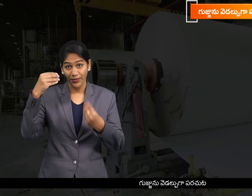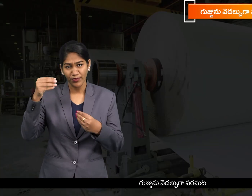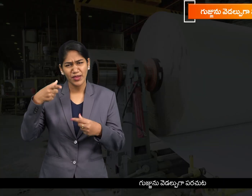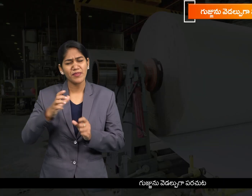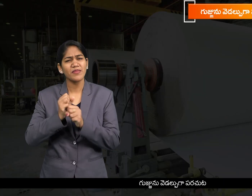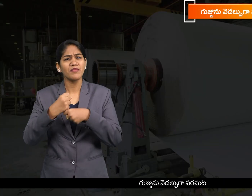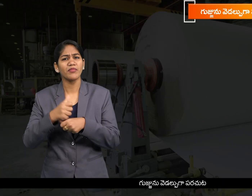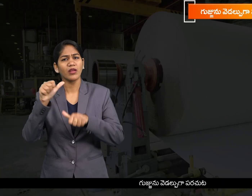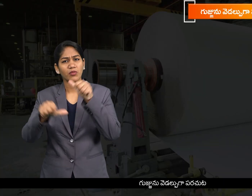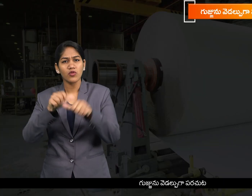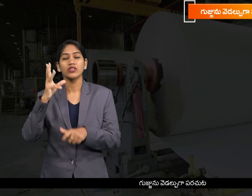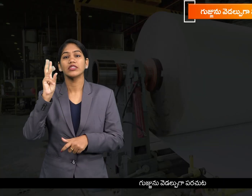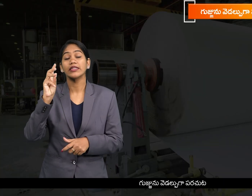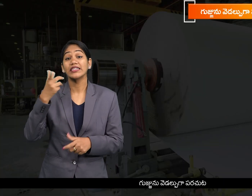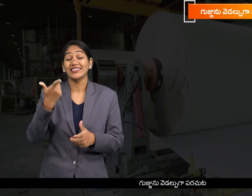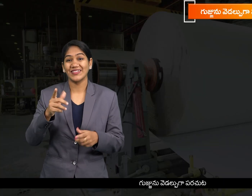గుజ్జును వెడల్పుగా పరచుట.